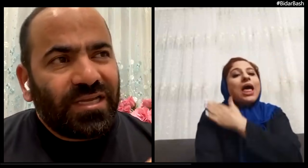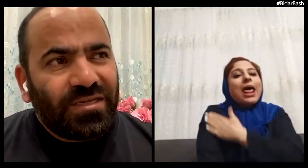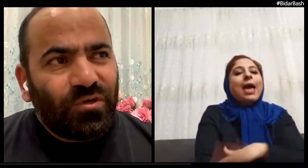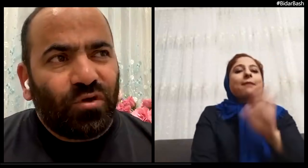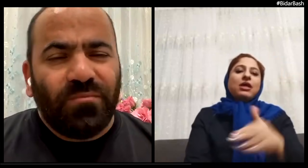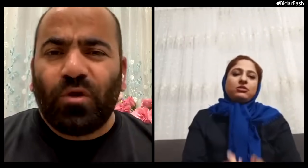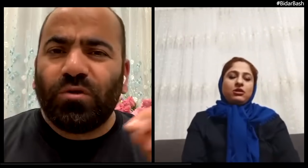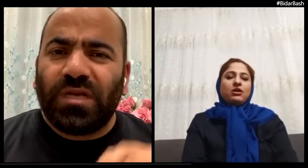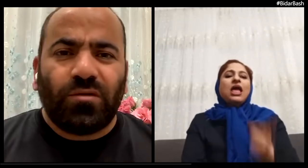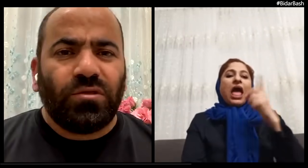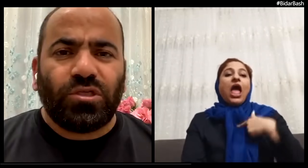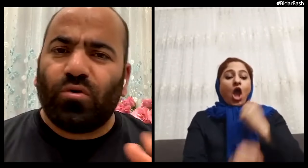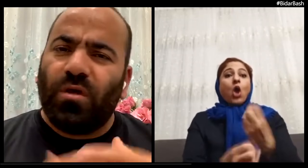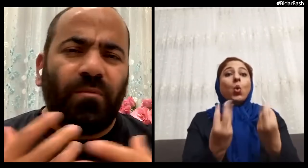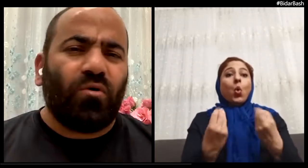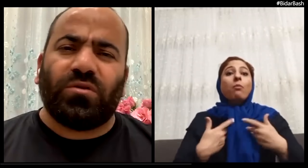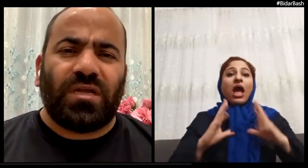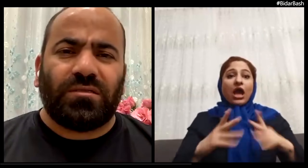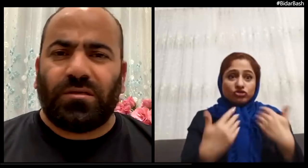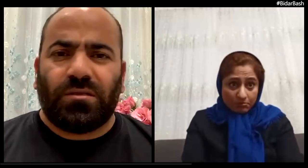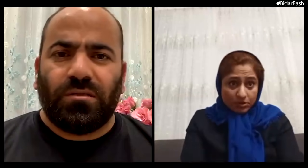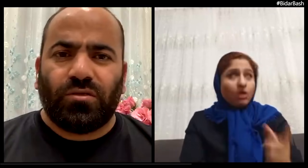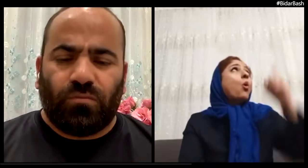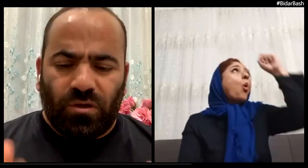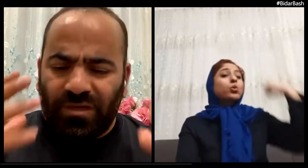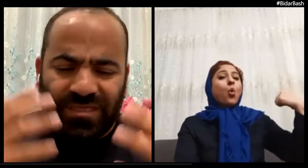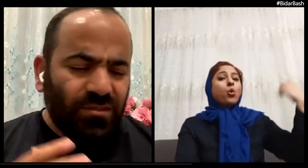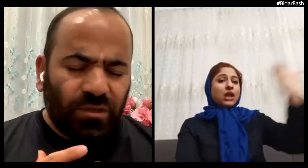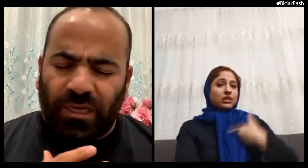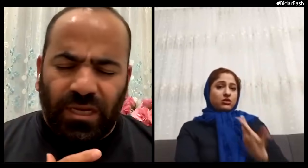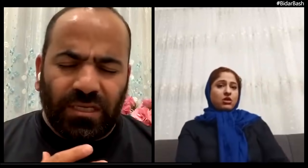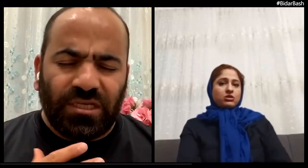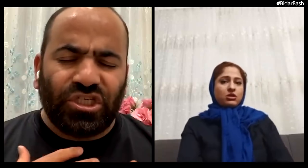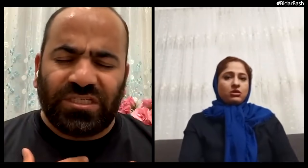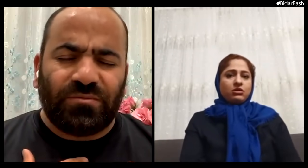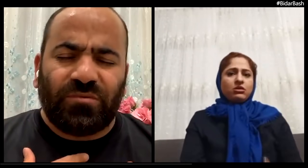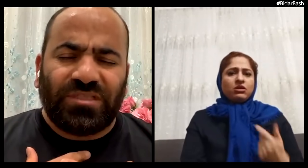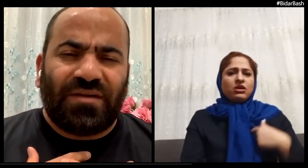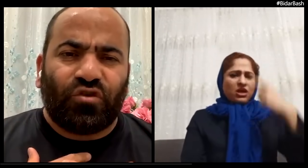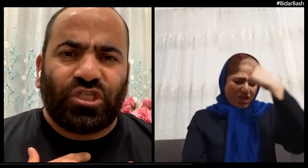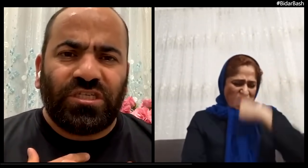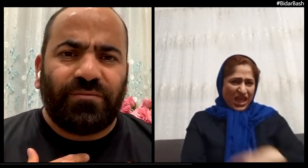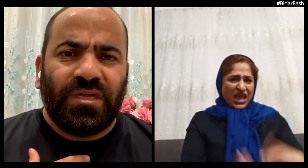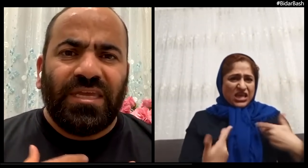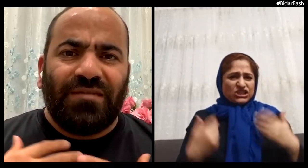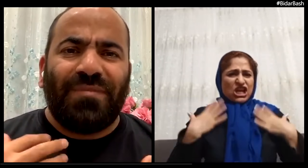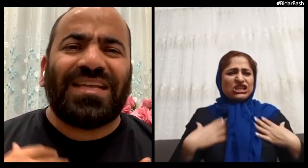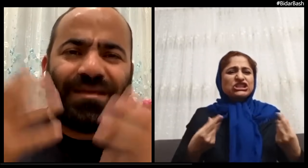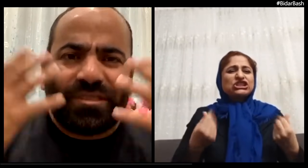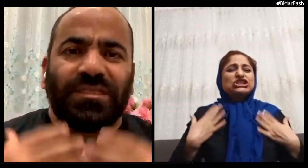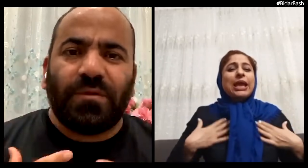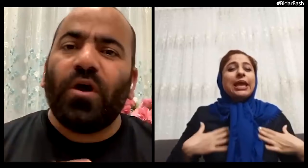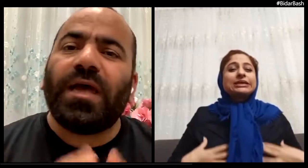کار خیری میکنیم به قدرت خودش، خدا به ما قدرت داده. شما نکن انسان خیلی، این جسمی که ما سوارشیم،